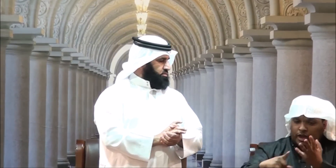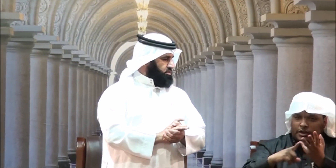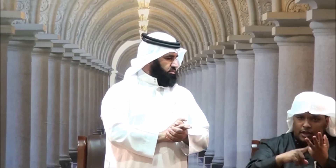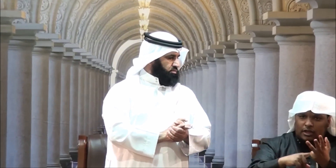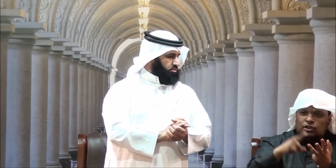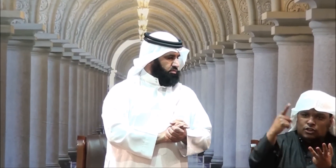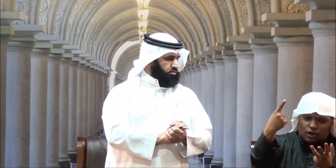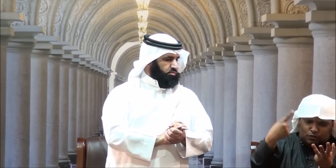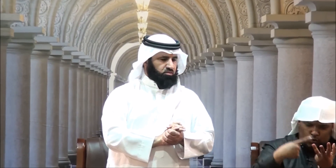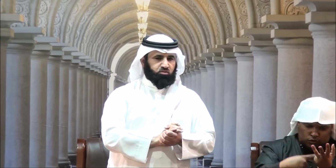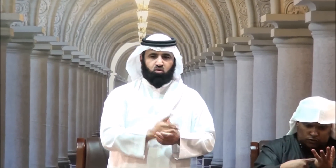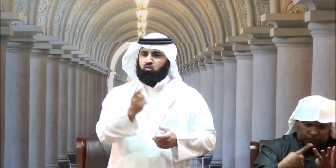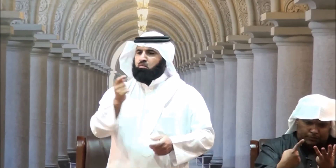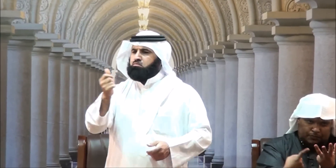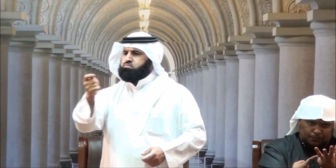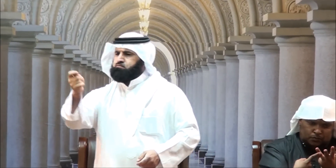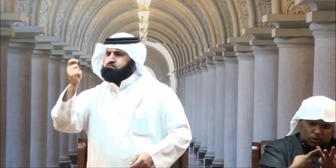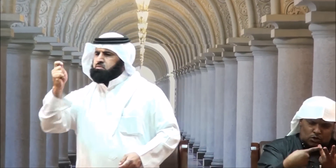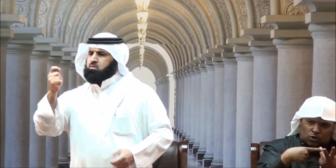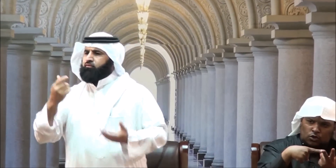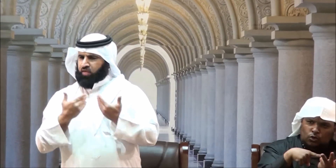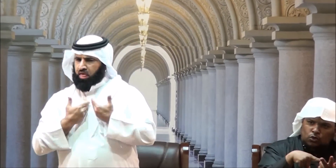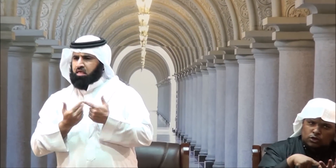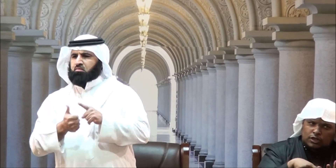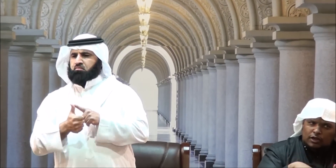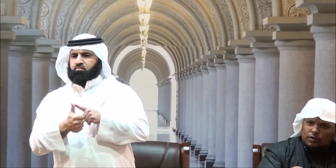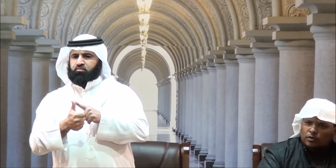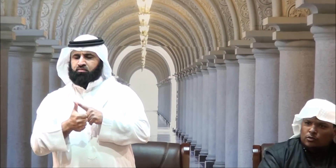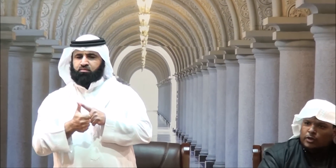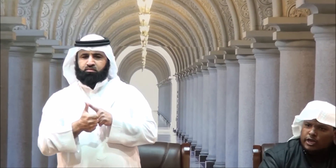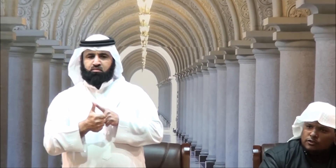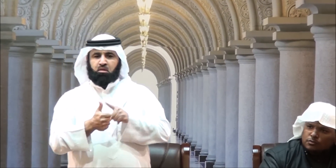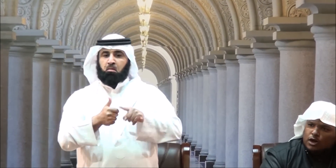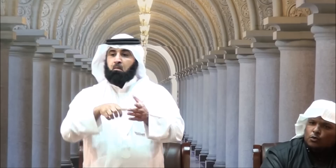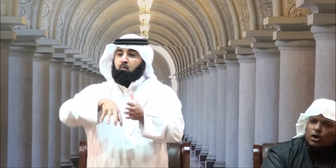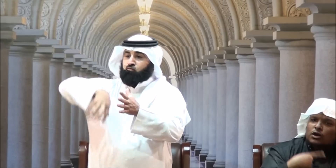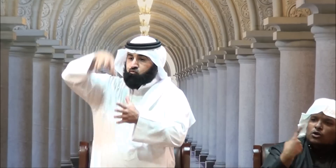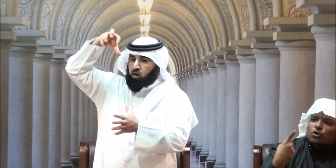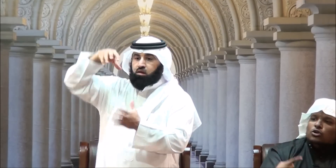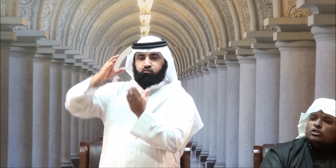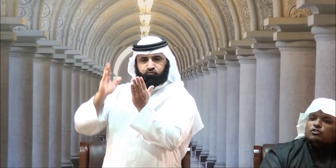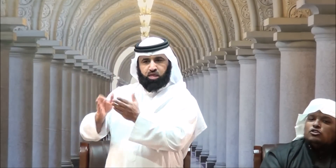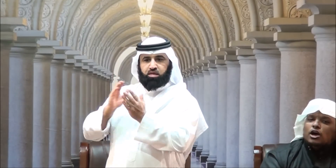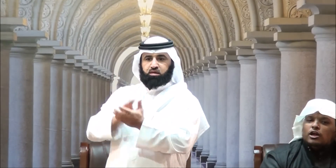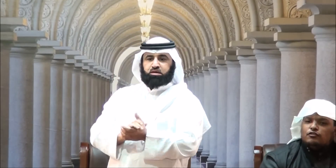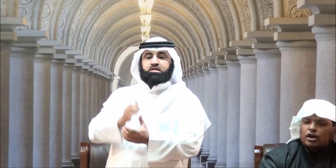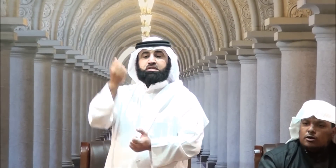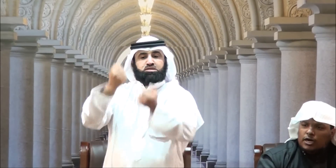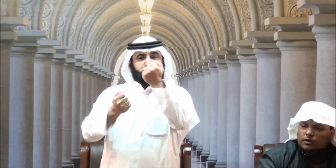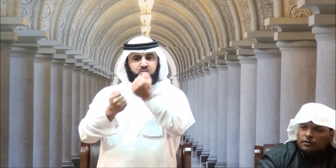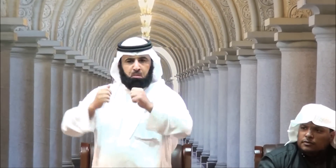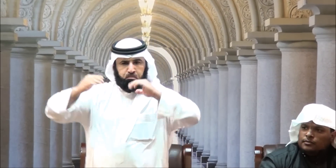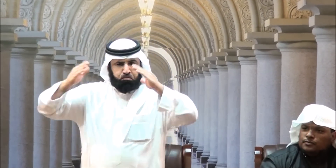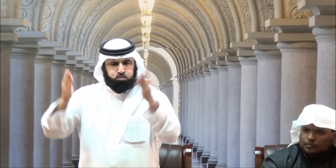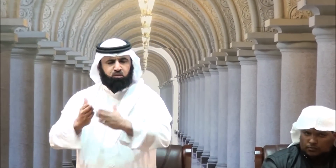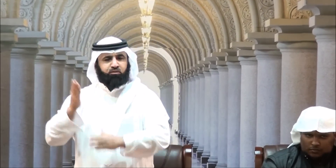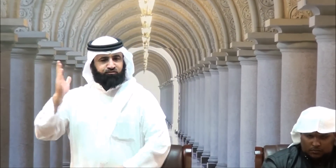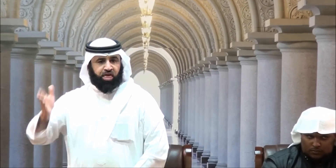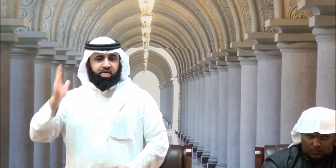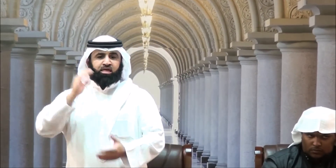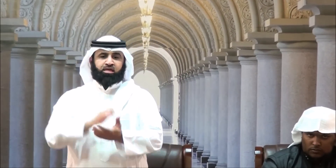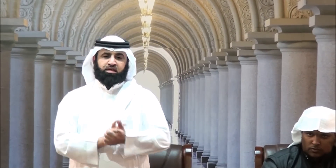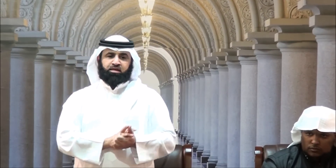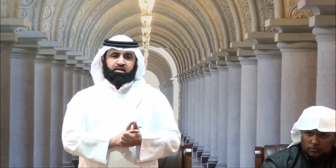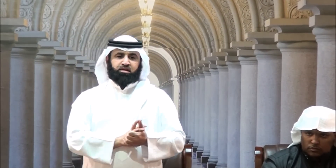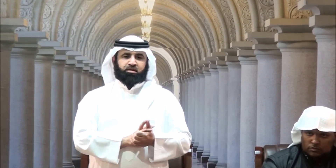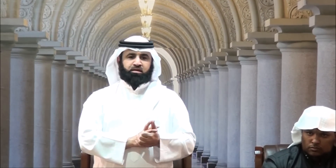مع عمه عنده فلوس وعنده بيت مأوى عنده سيارة فخمة